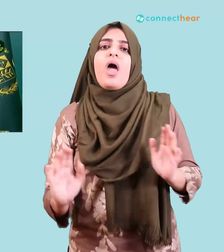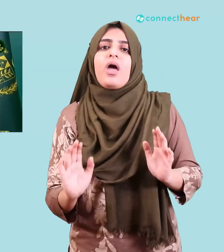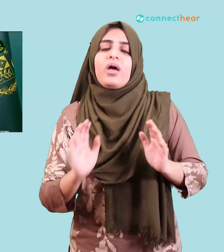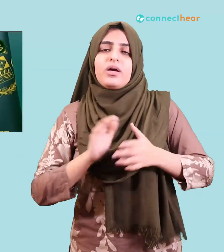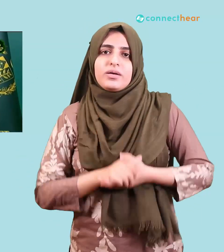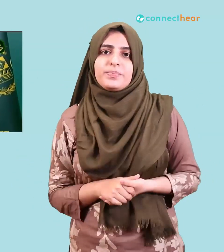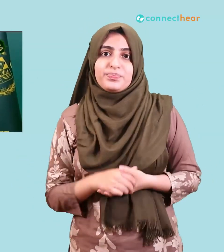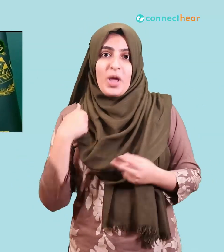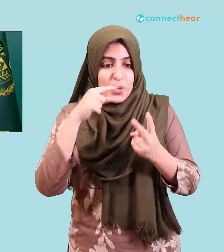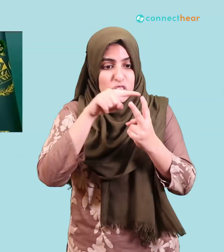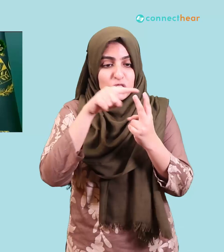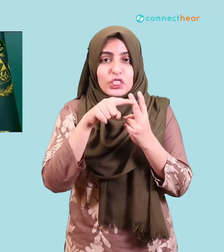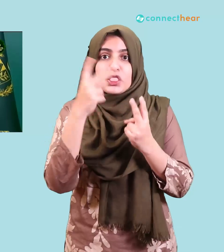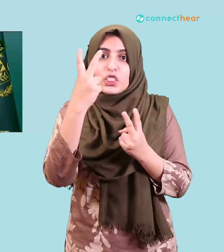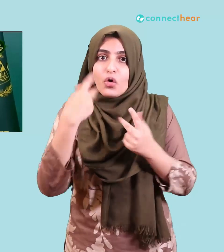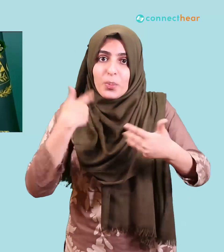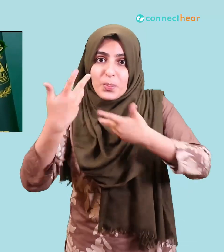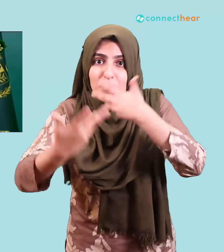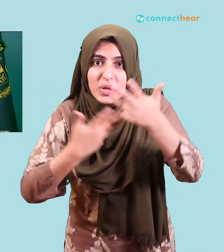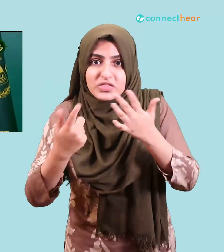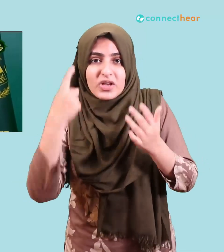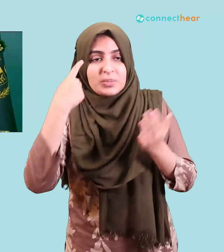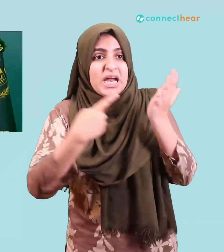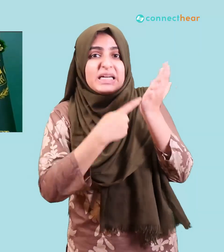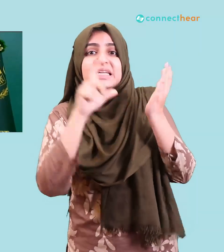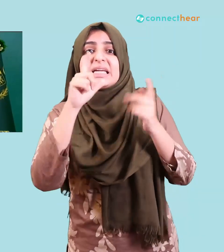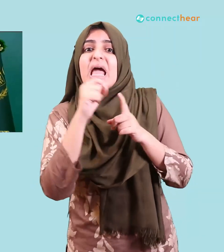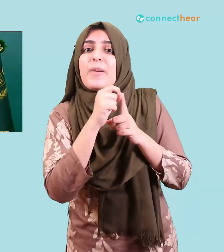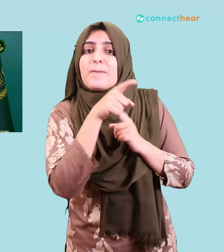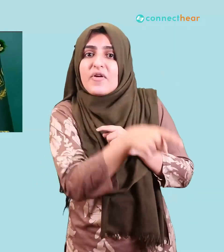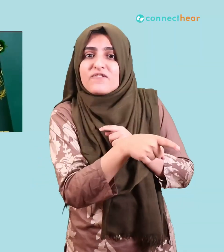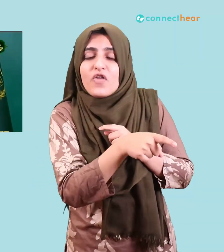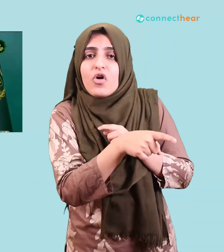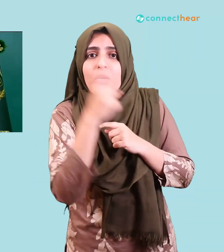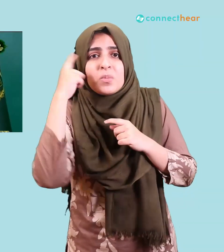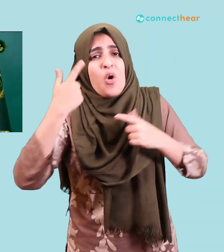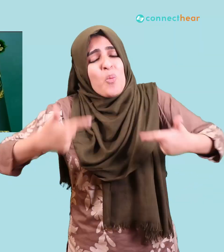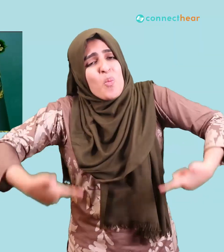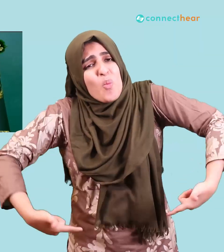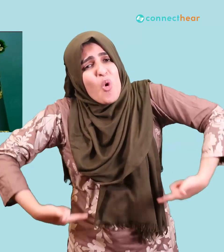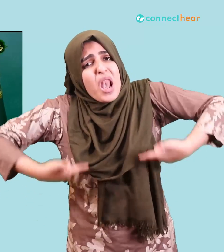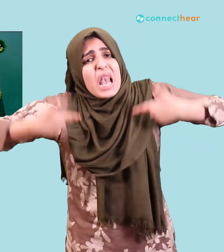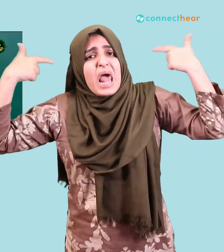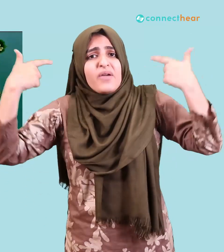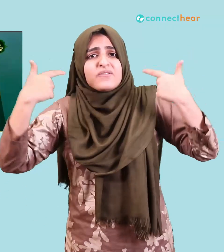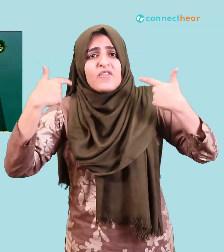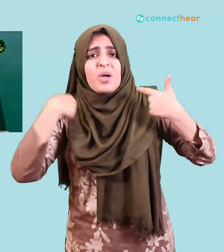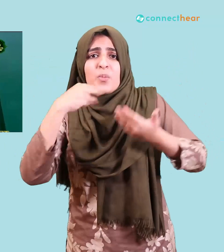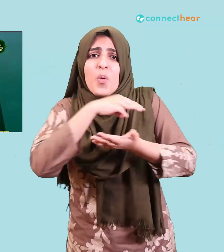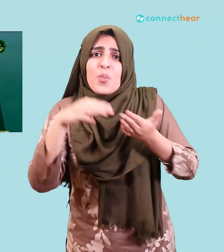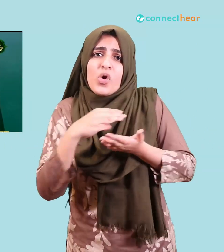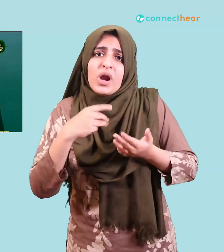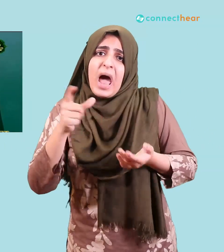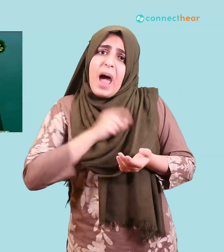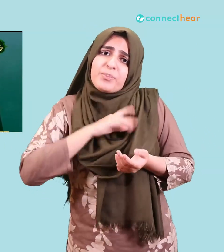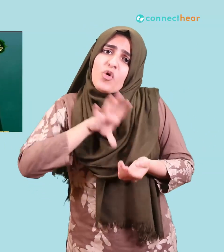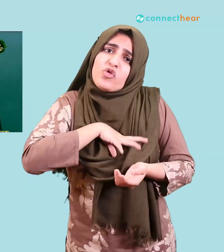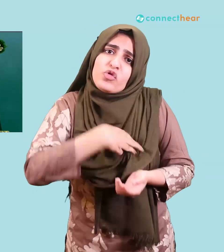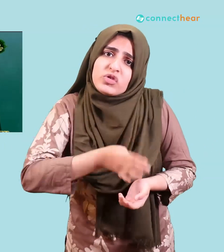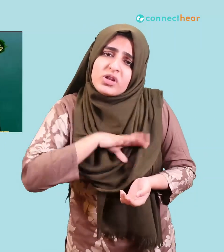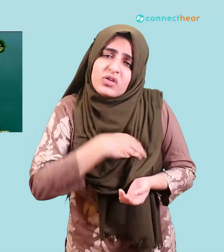میں نے آپ کو 2 مقصد بتائے، ایک یہ TLP کا مقصد ہے، ہم ساری زندگی بھی لگے رہیں، ہم اپنے ملک کو نقصان پہنچاتے رہیں